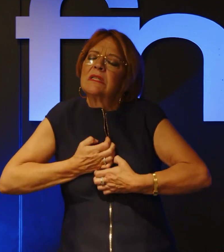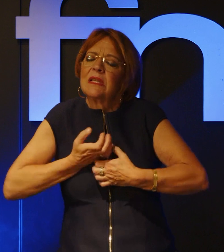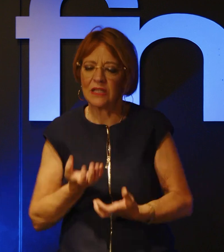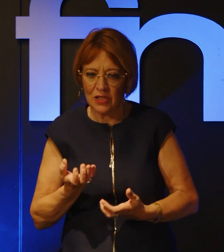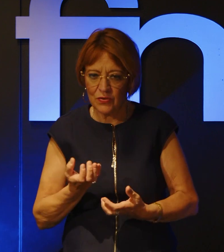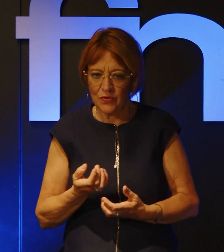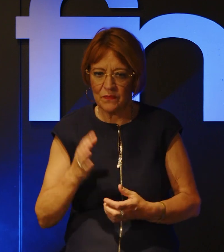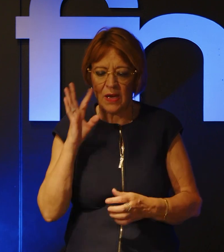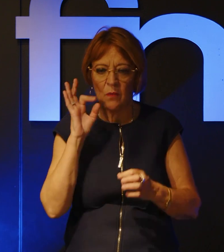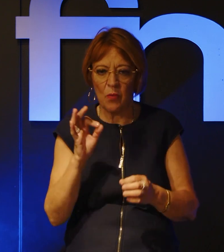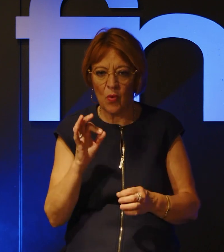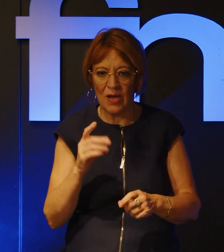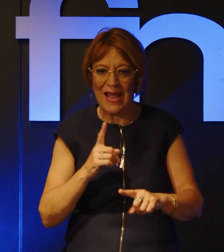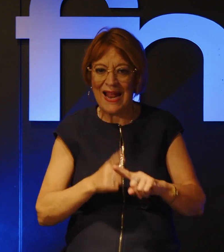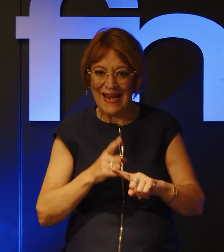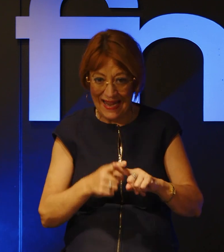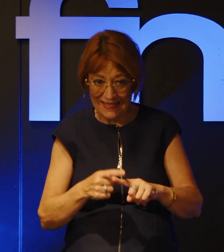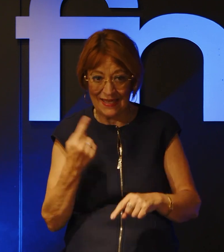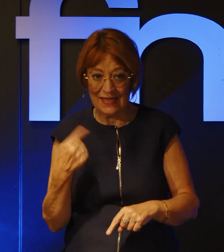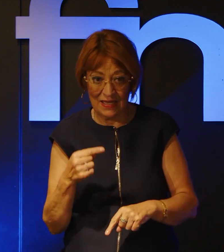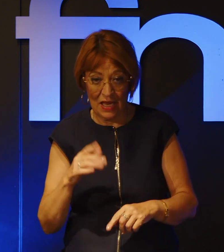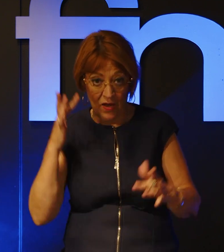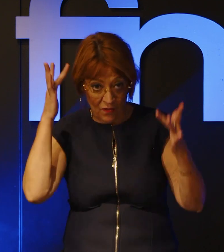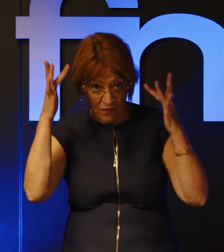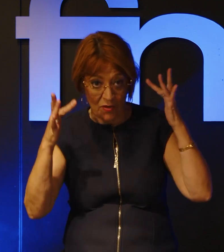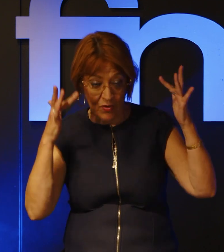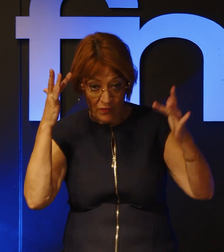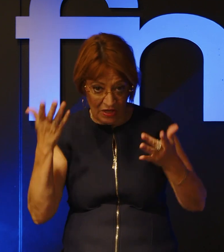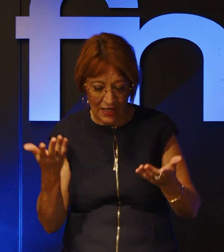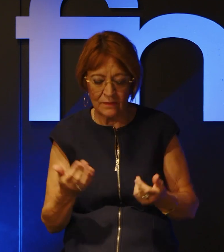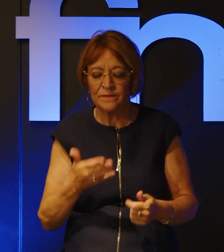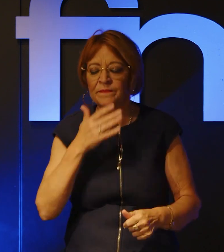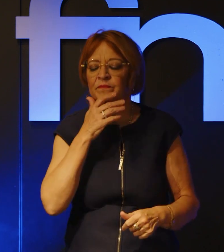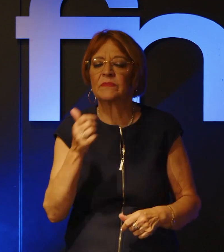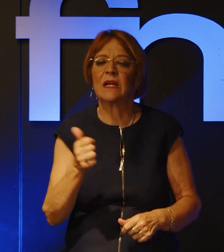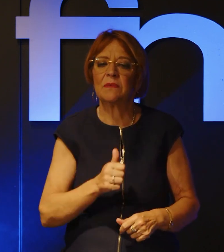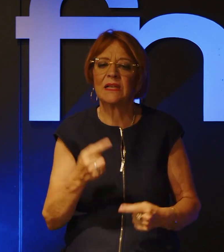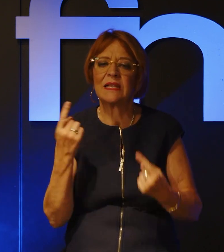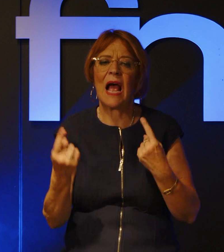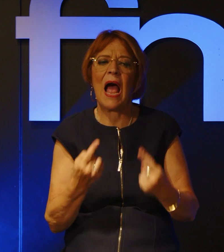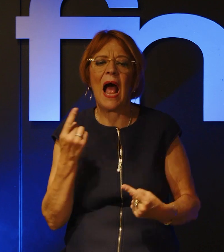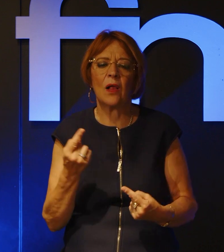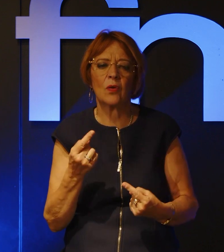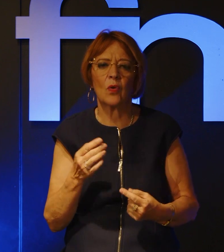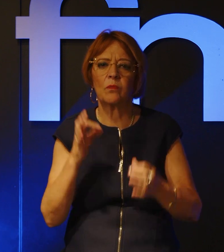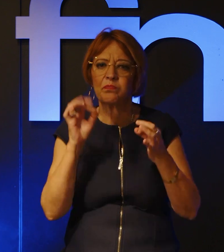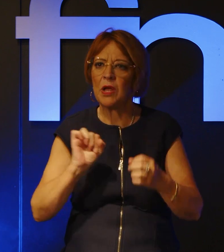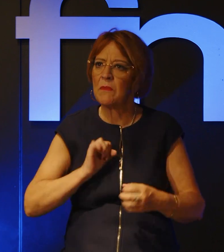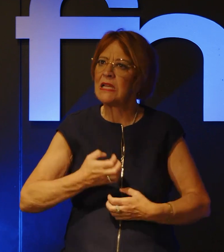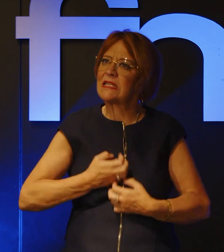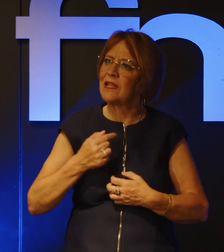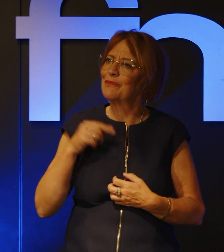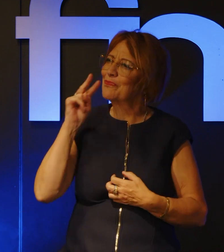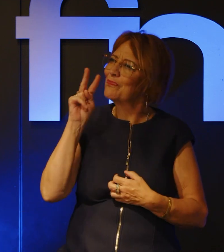pouco assim que os gregos haviam não é no âmbito da filosofia que é a beleza é algo que está conforme aos meus sentidos que